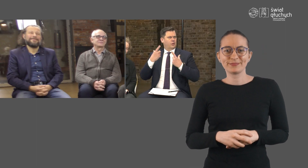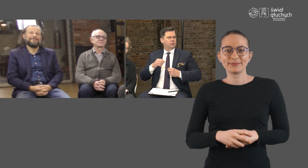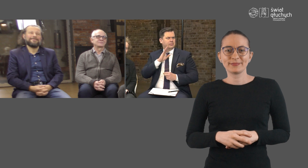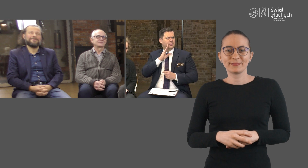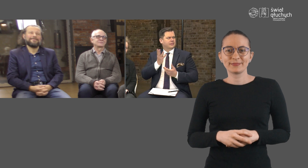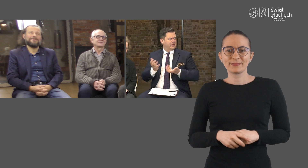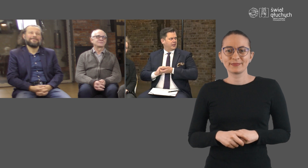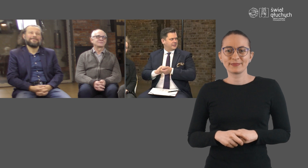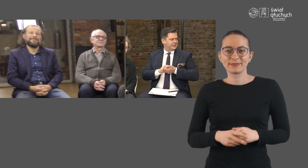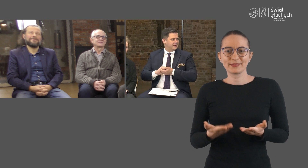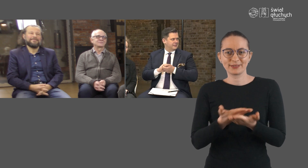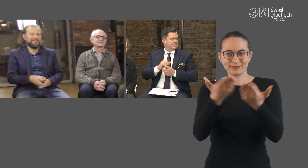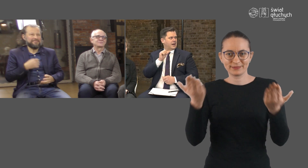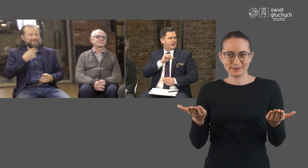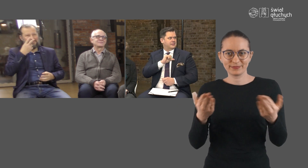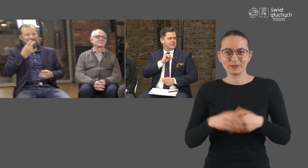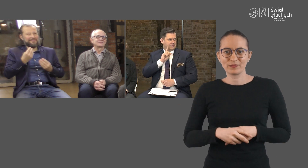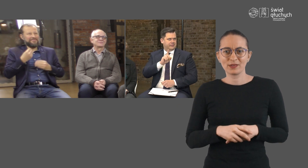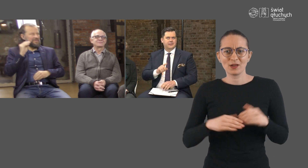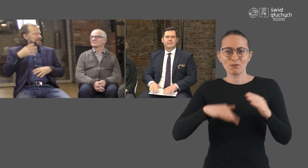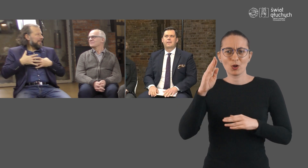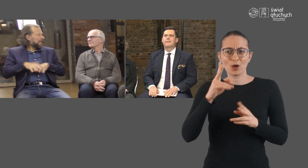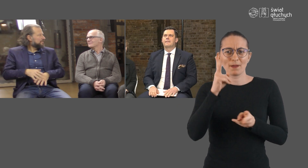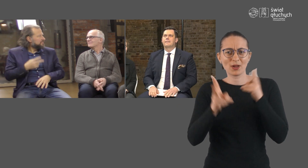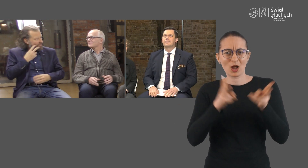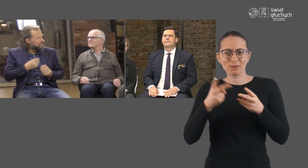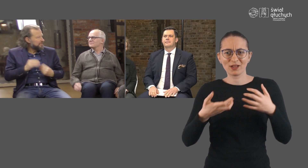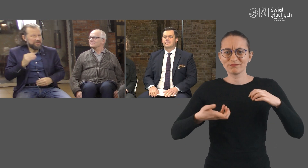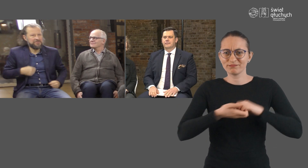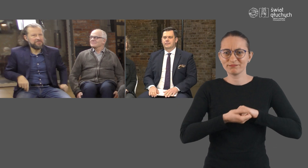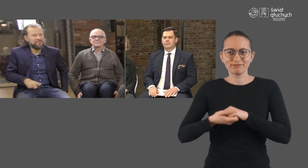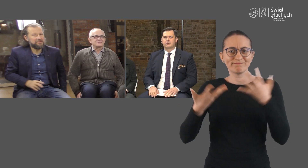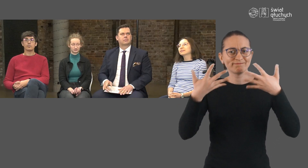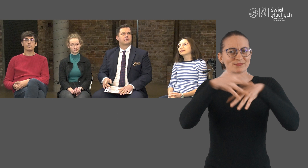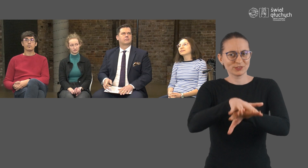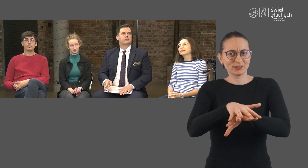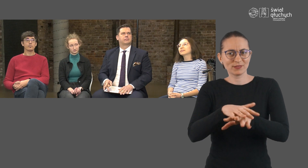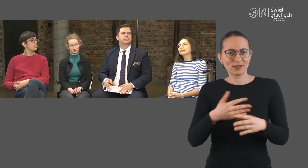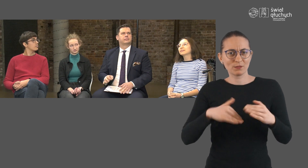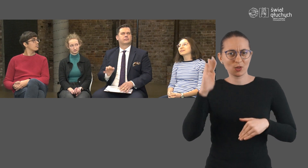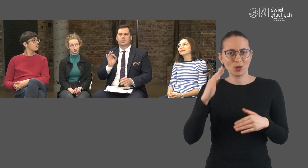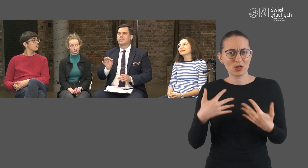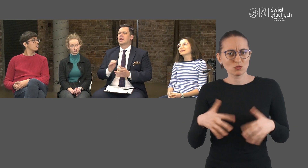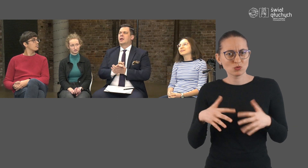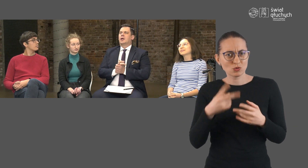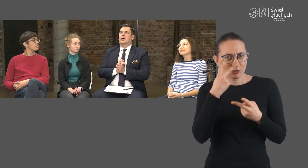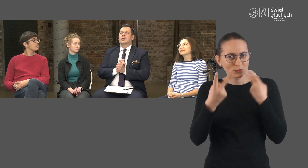przedstawienie się. Więcej osób było chyba w integracyjnych szkołach, prawda? Tak, więcej.